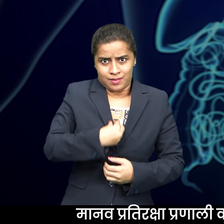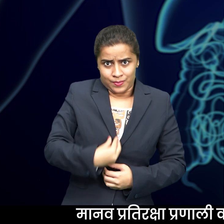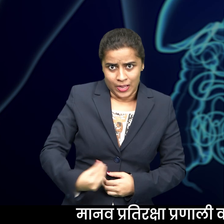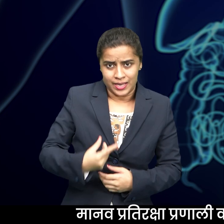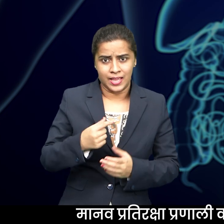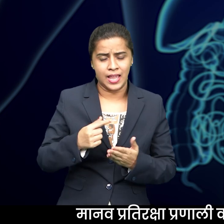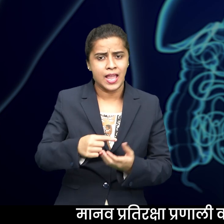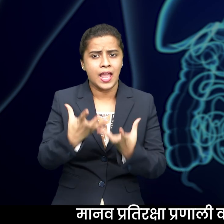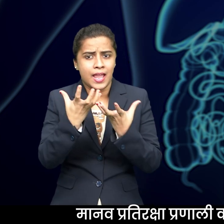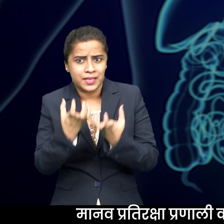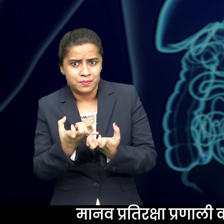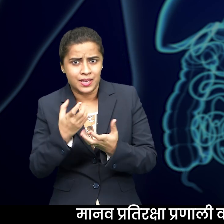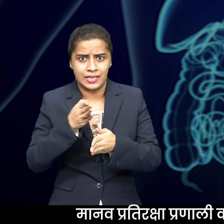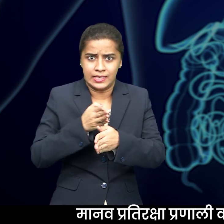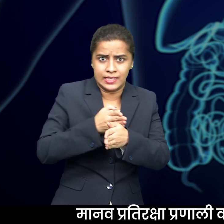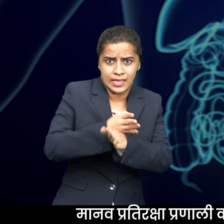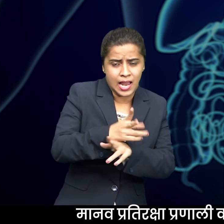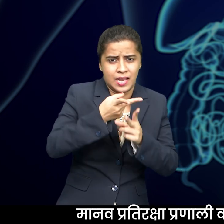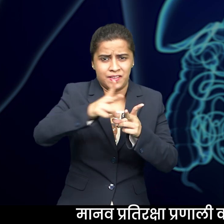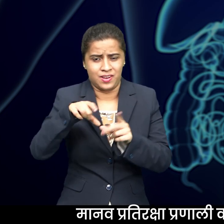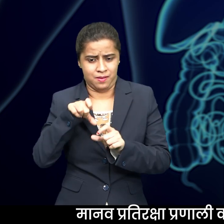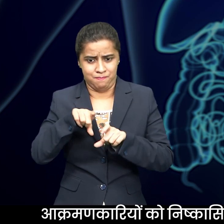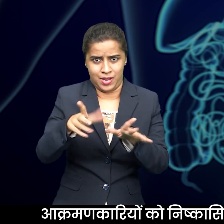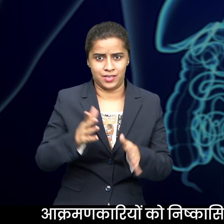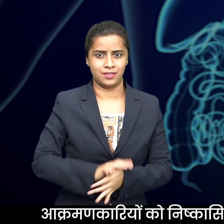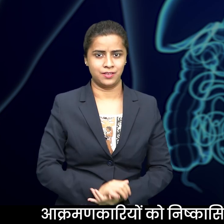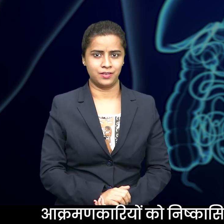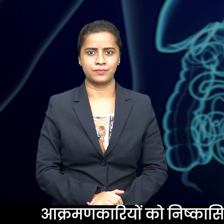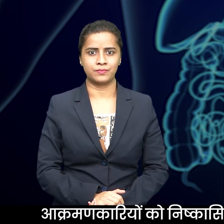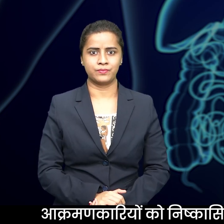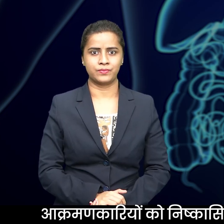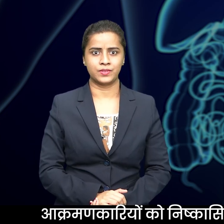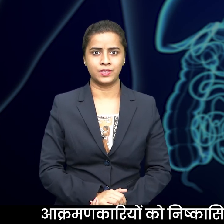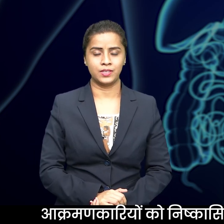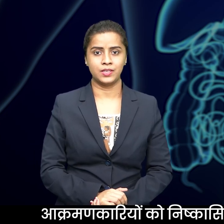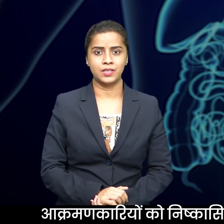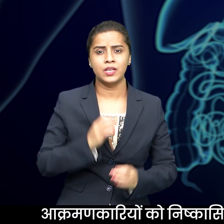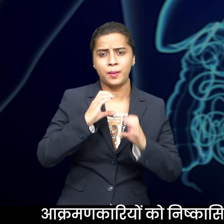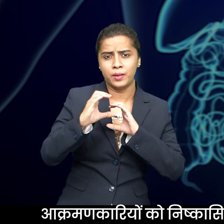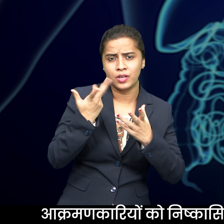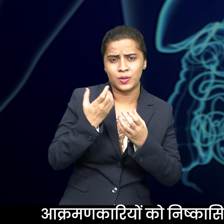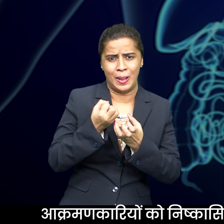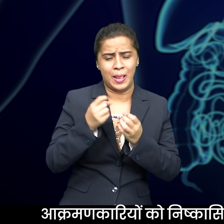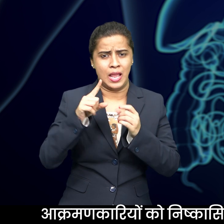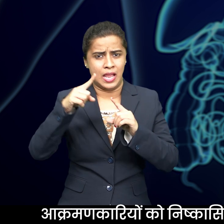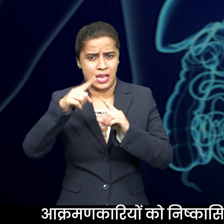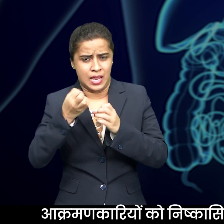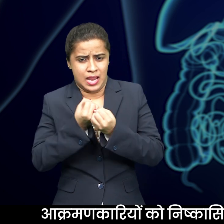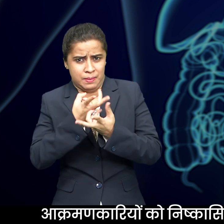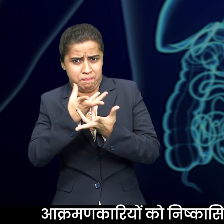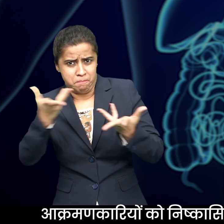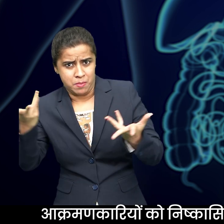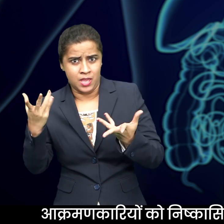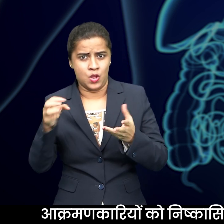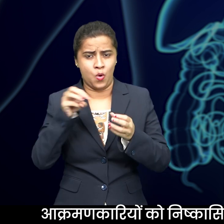लगभग 70% अंत में विदेशी आक्रमणों को निष्कासित करने और